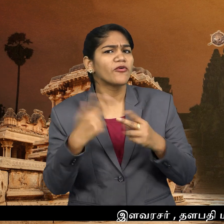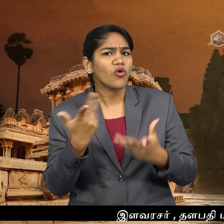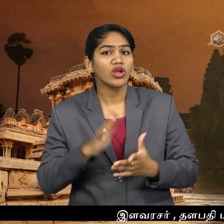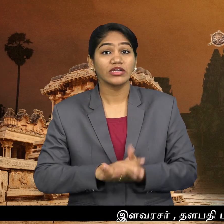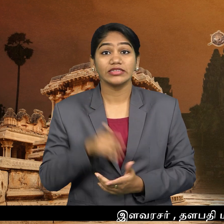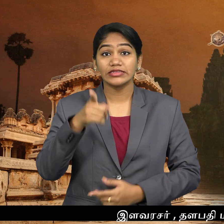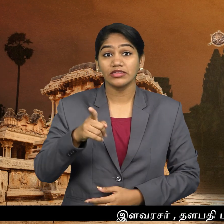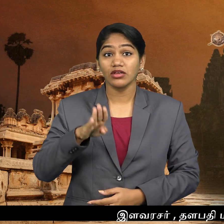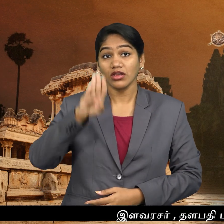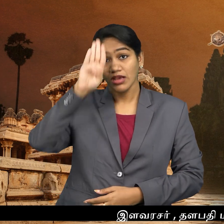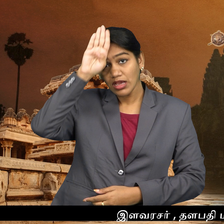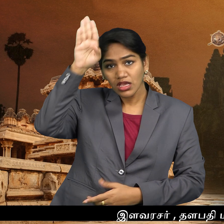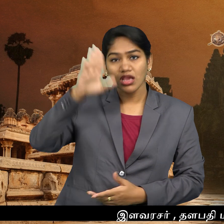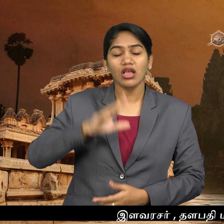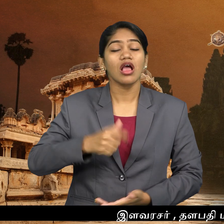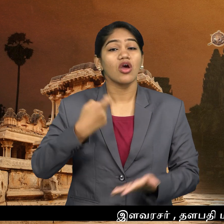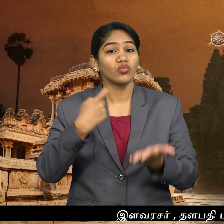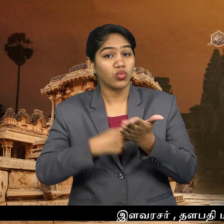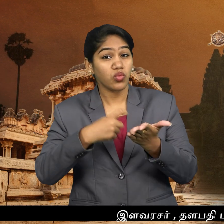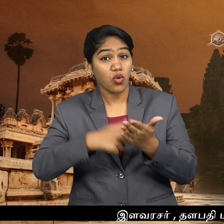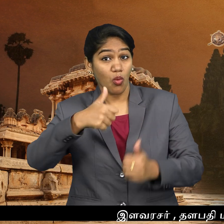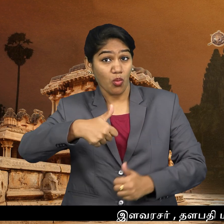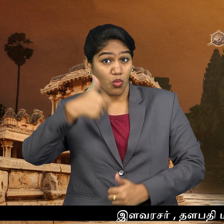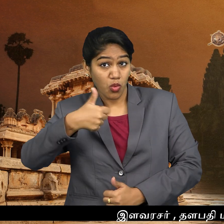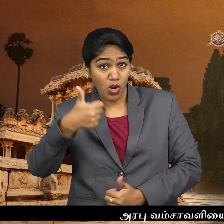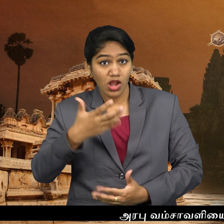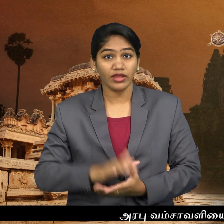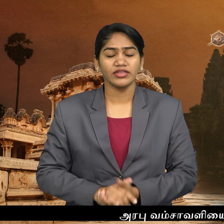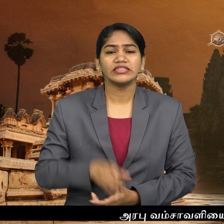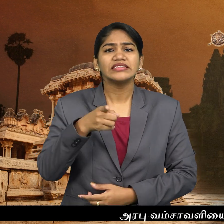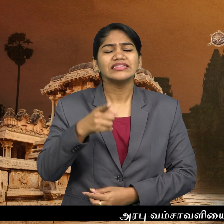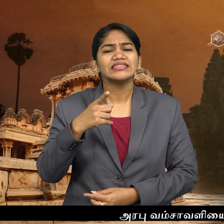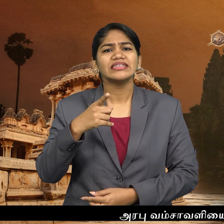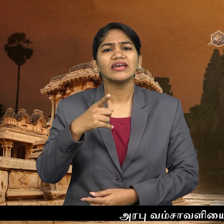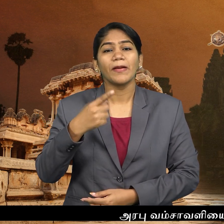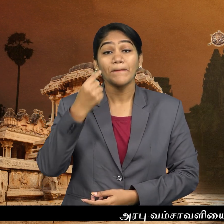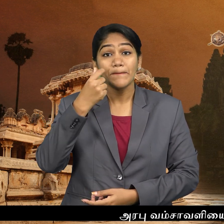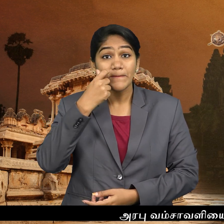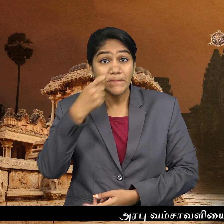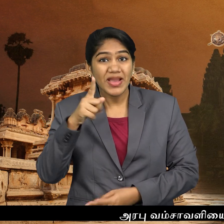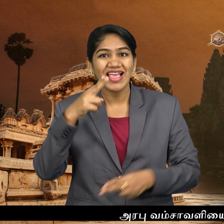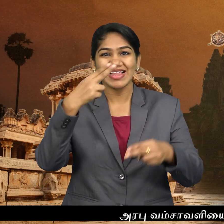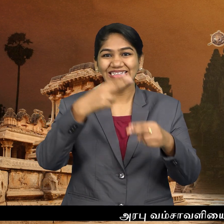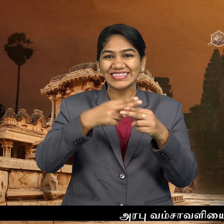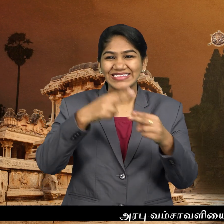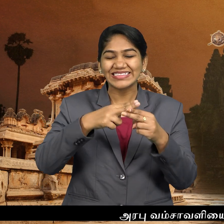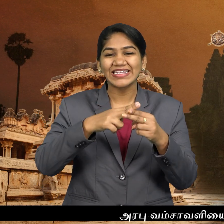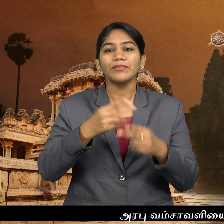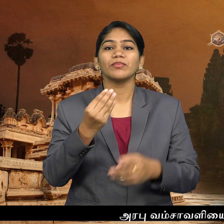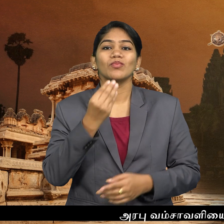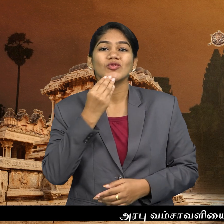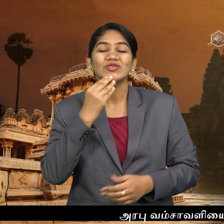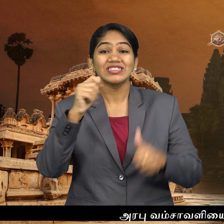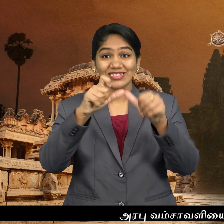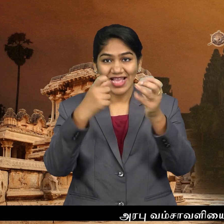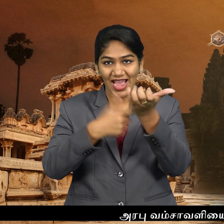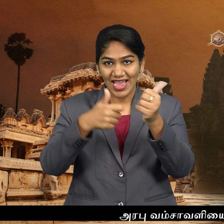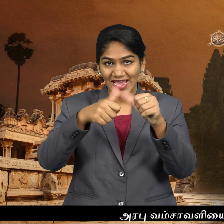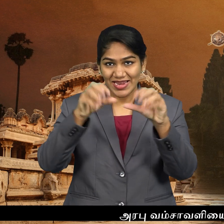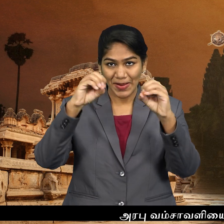இளவரசர், தளபதி மற்றும் தலைவர் என்பது அரபு வம்சாவளியை சேர்ந்த ஆண் பெயர்.